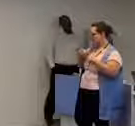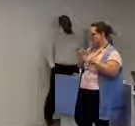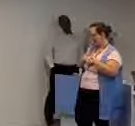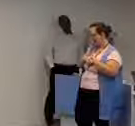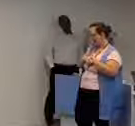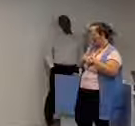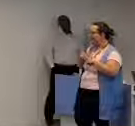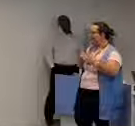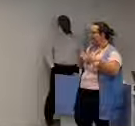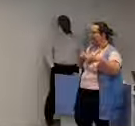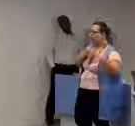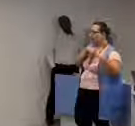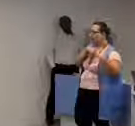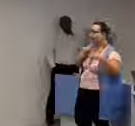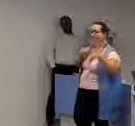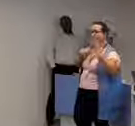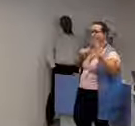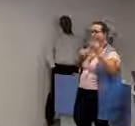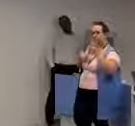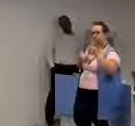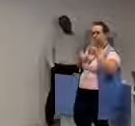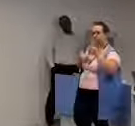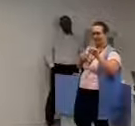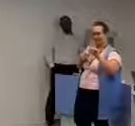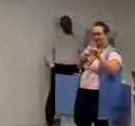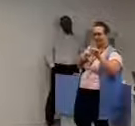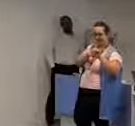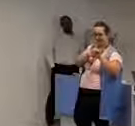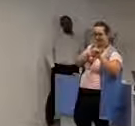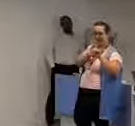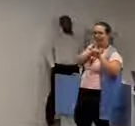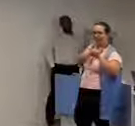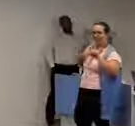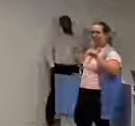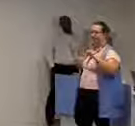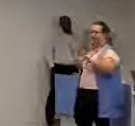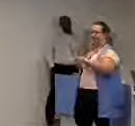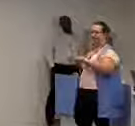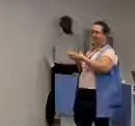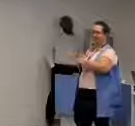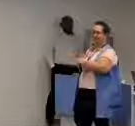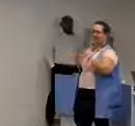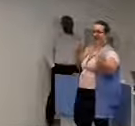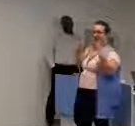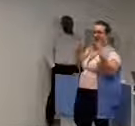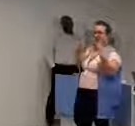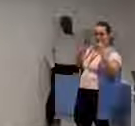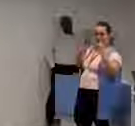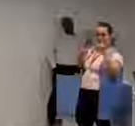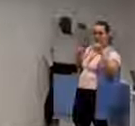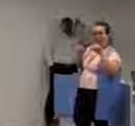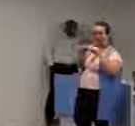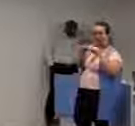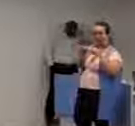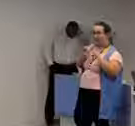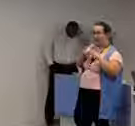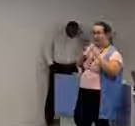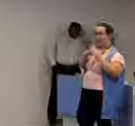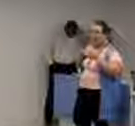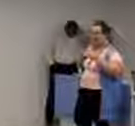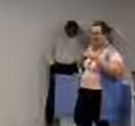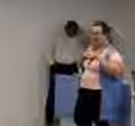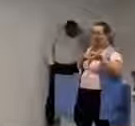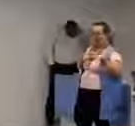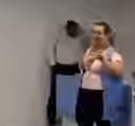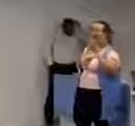Ele é uma evolução do CAD 3D genérico. E no CAD 3D genérico eu que faço tudo. Eu tenho funções de extrusão, de